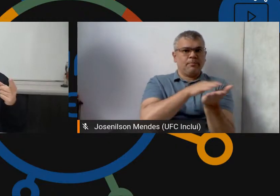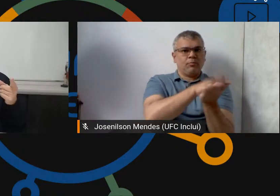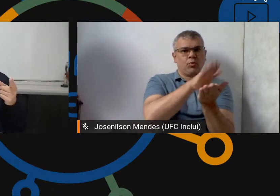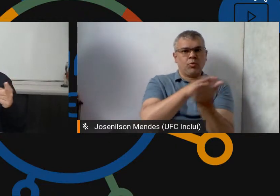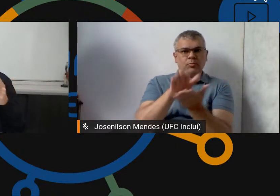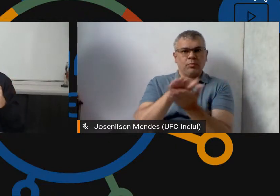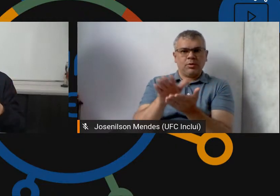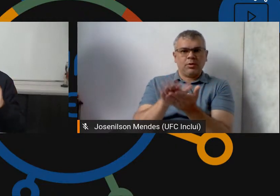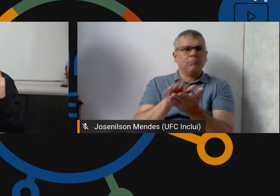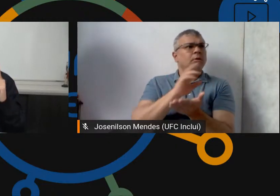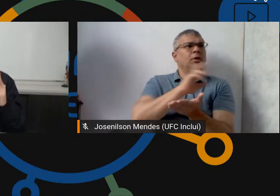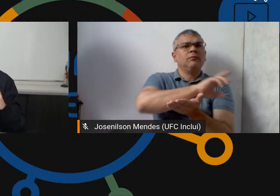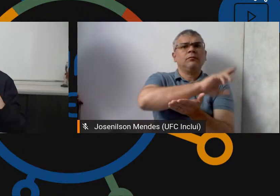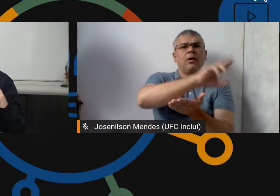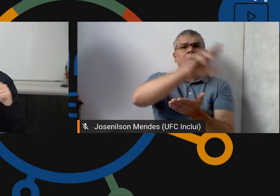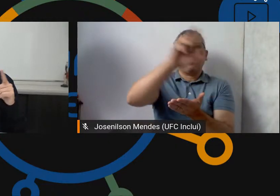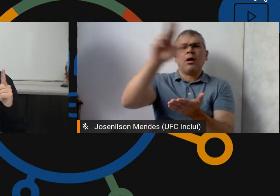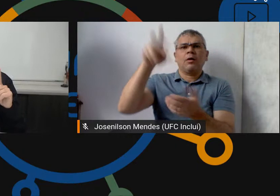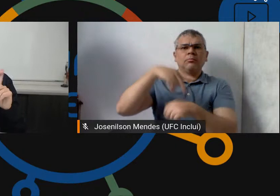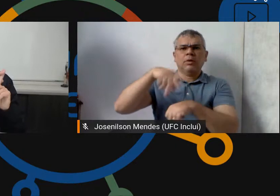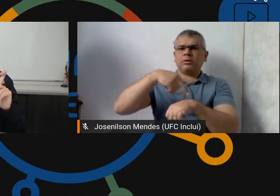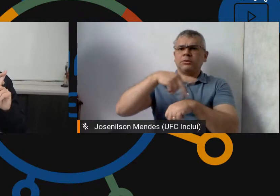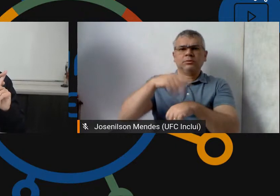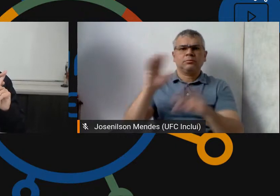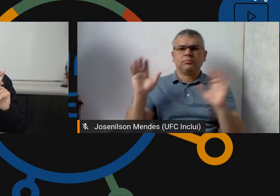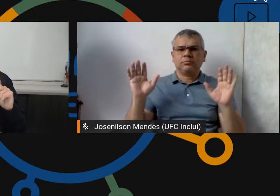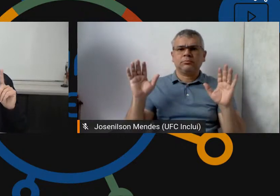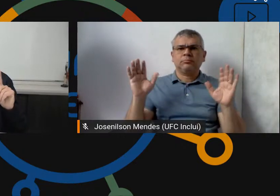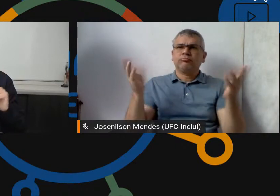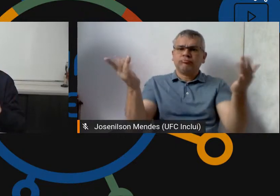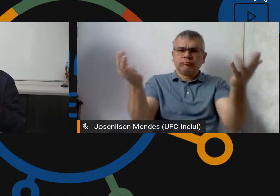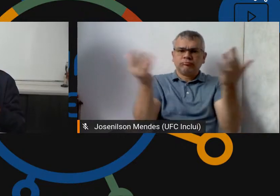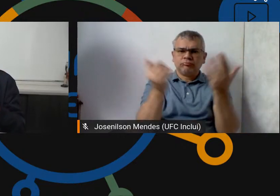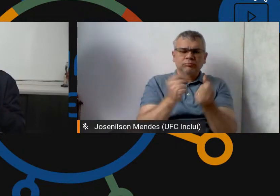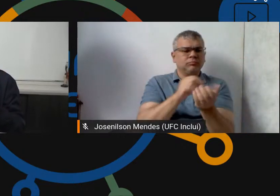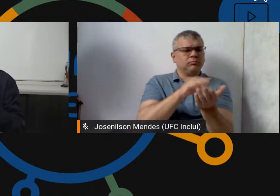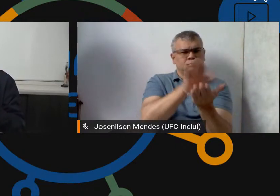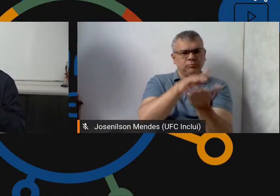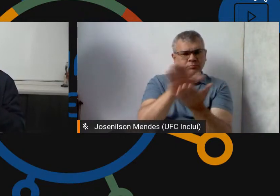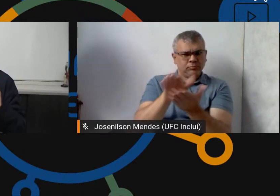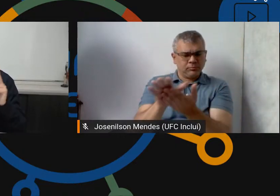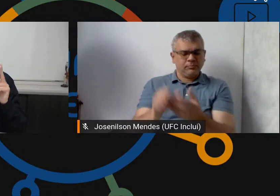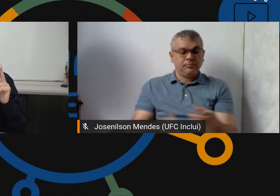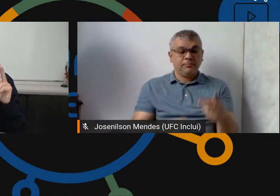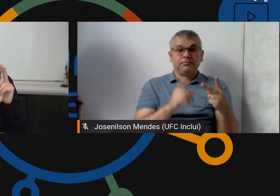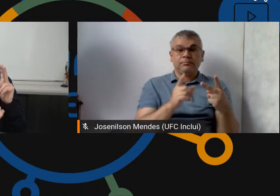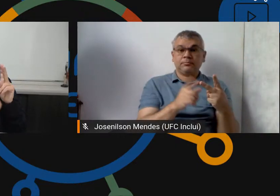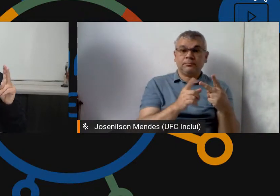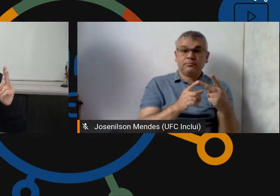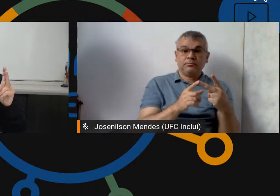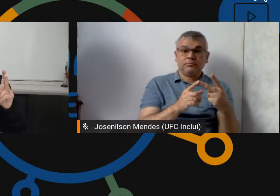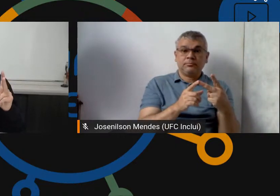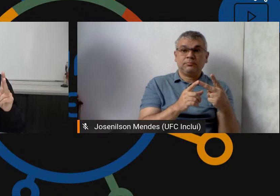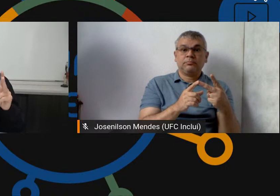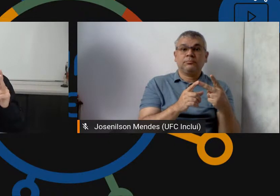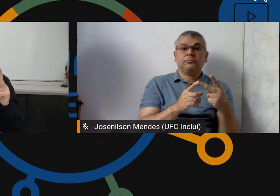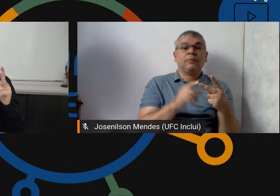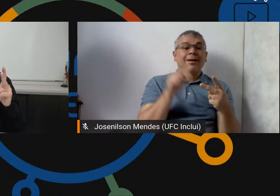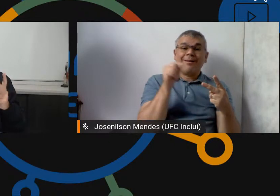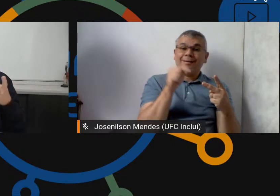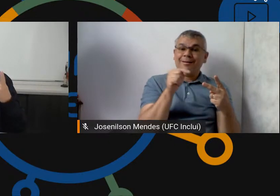virou internacional. Não. Publica de vários países. ela tem sido citada, ou seja, usada